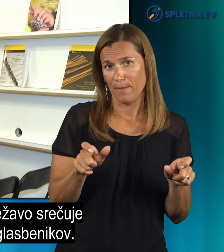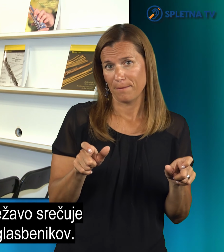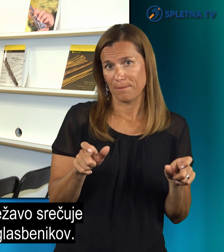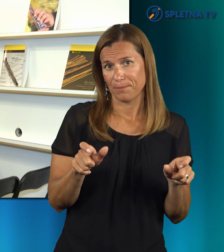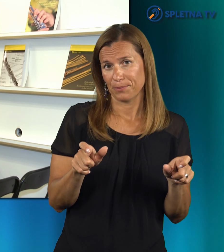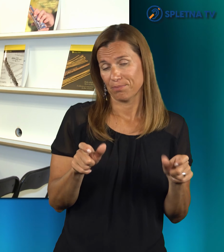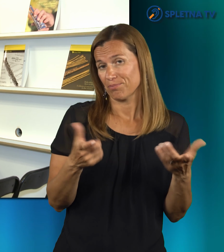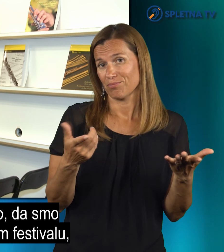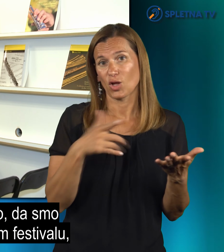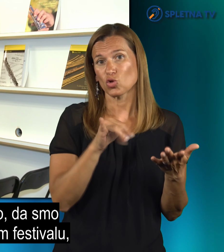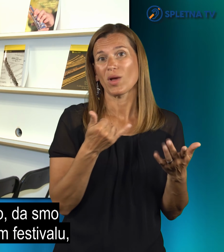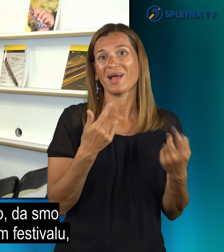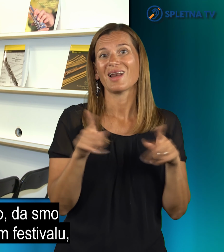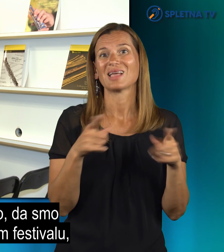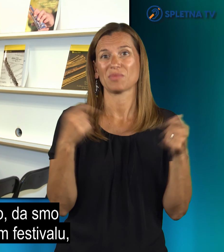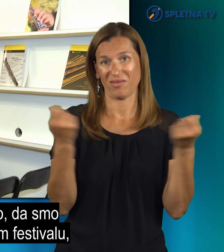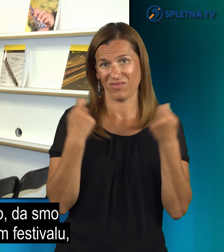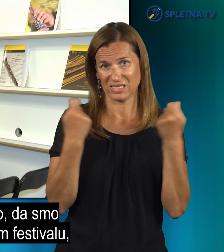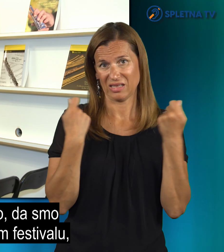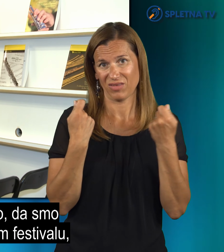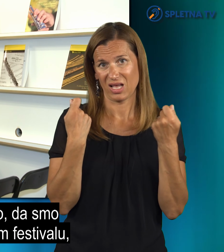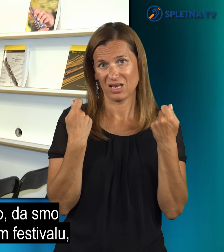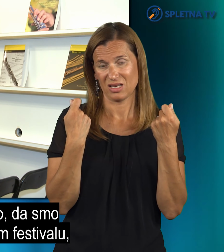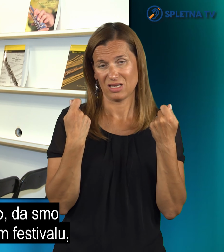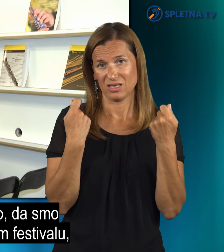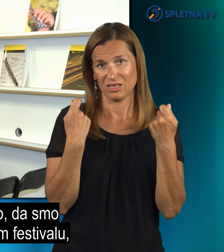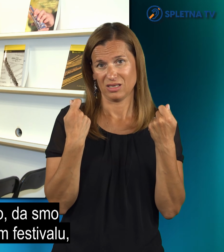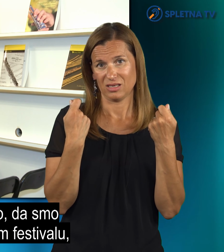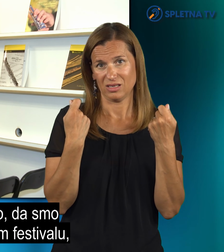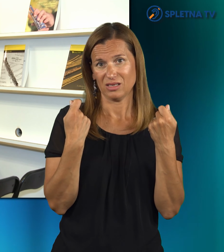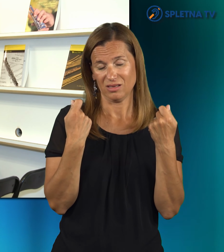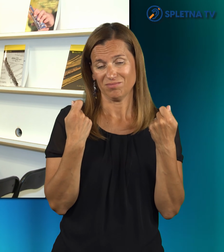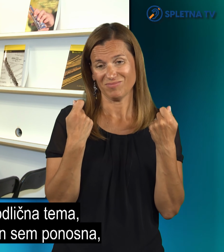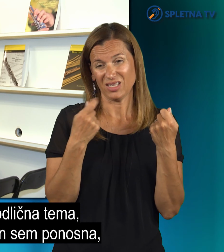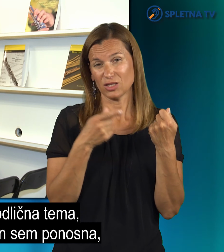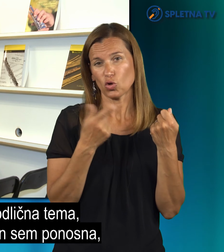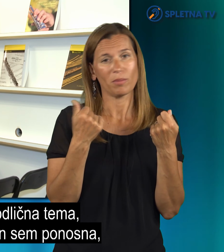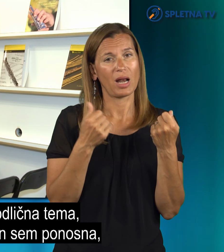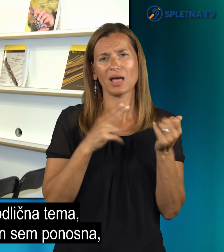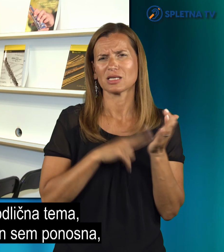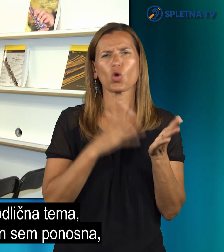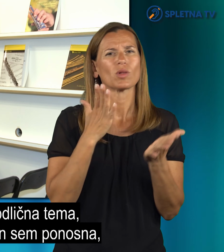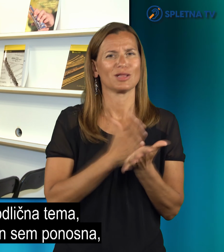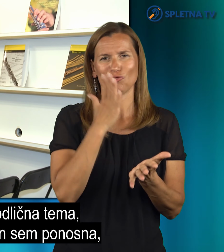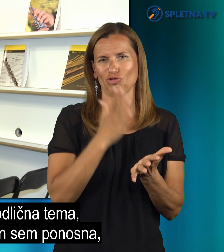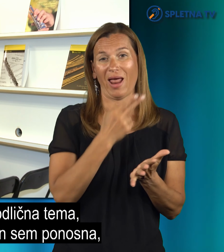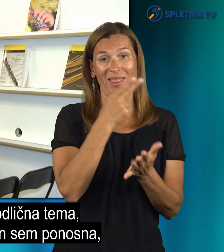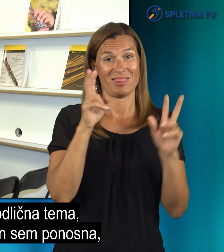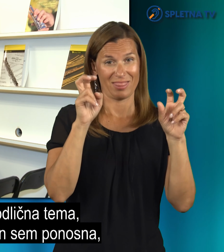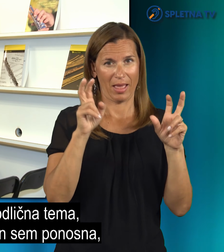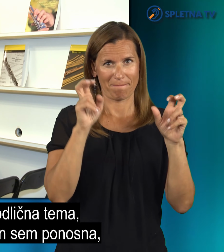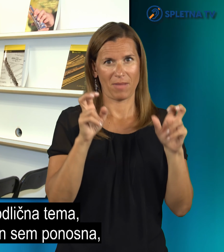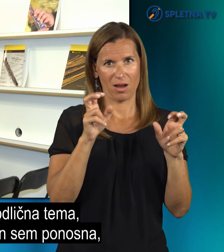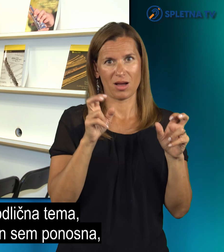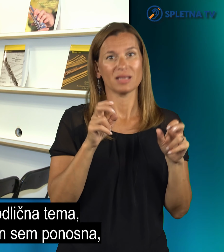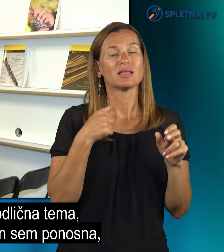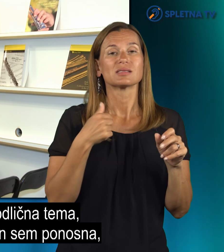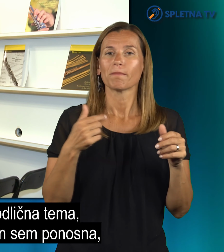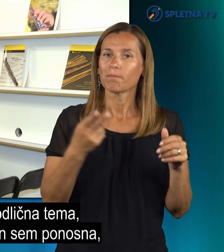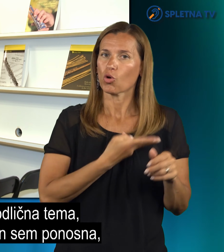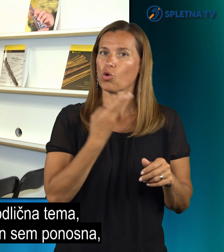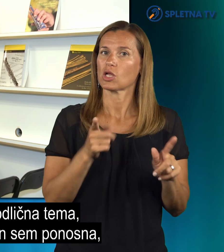glasbenikov, glede na to, da smo na glasbenem festivalu, je to bila res ena odlična tema, ki